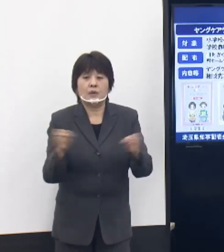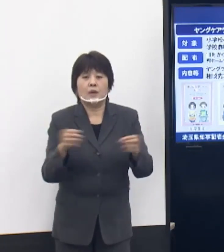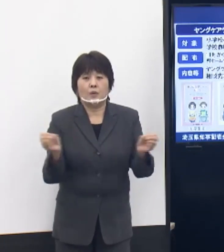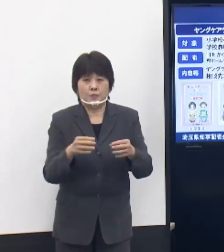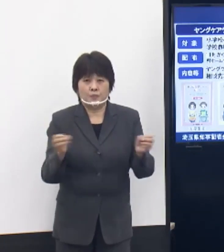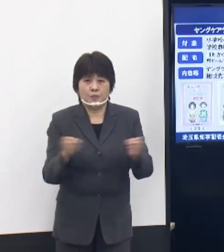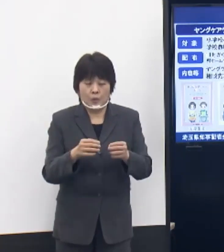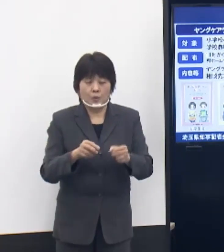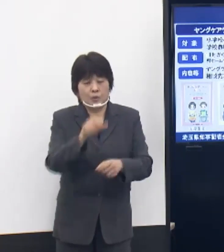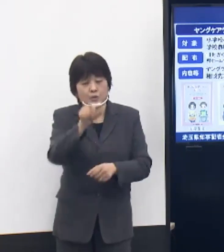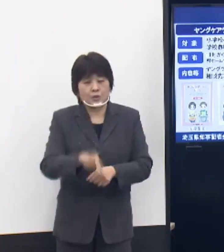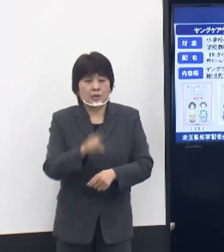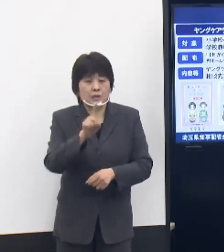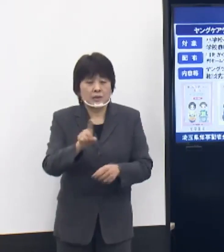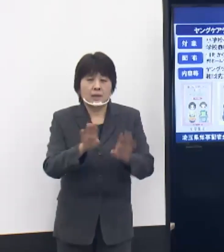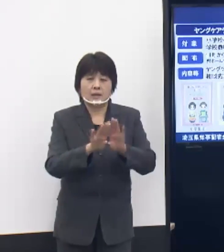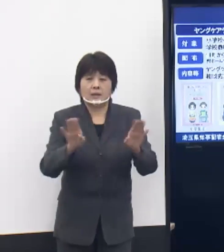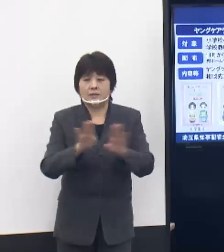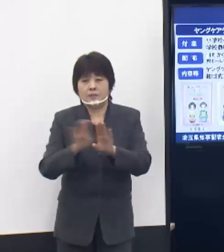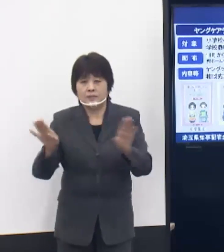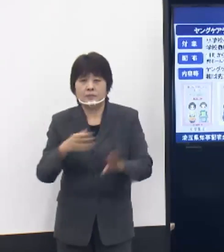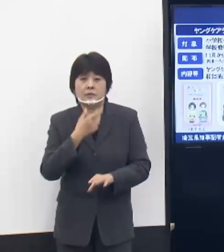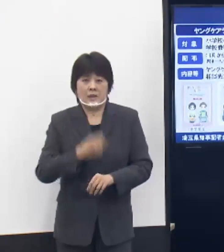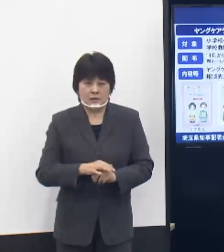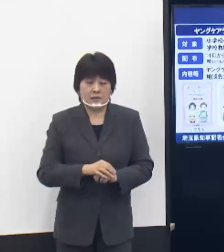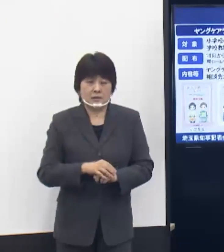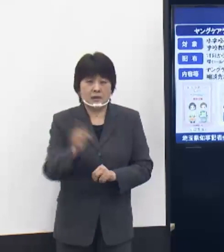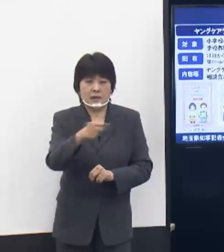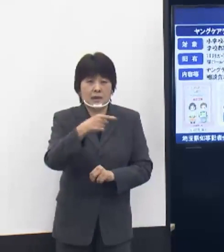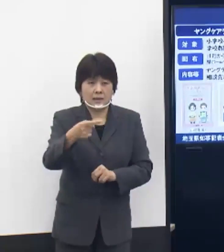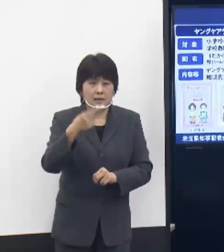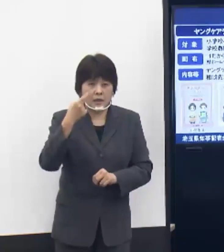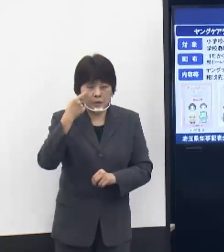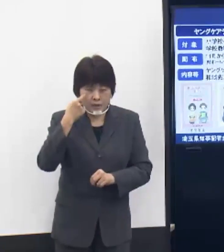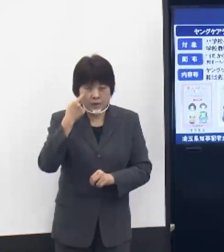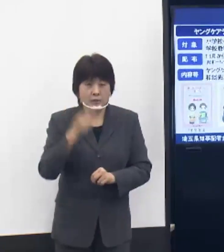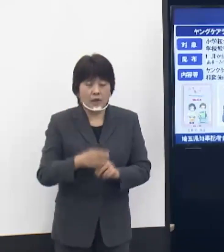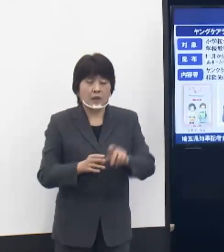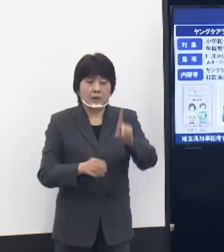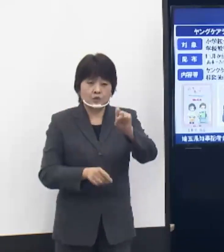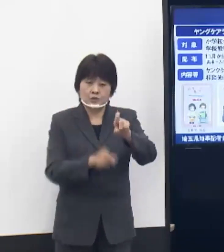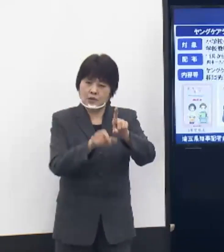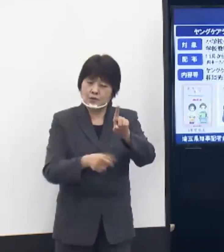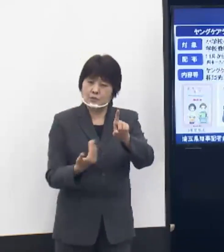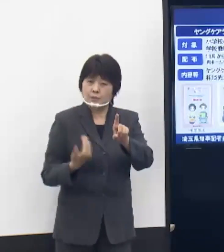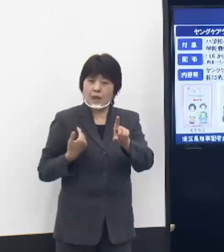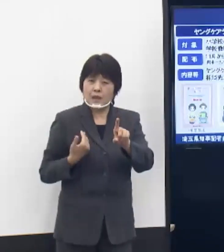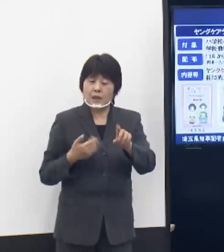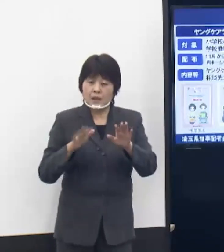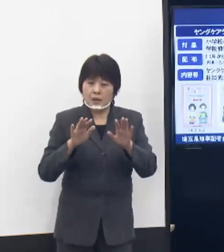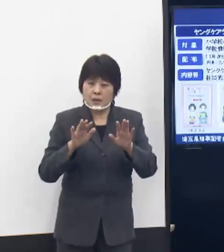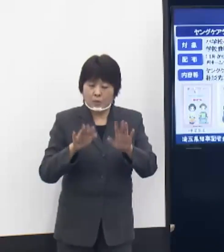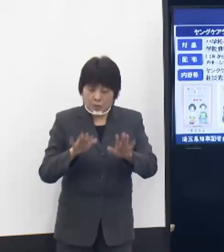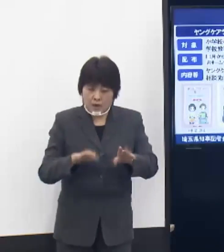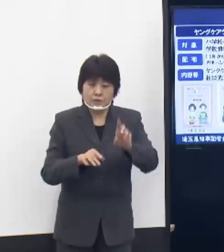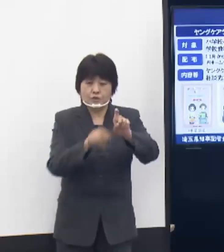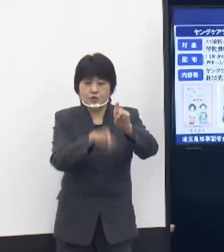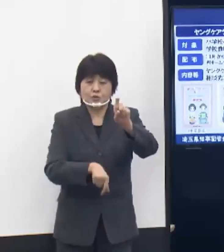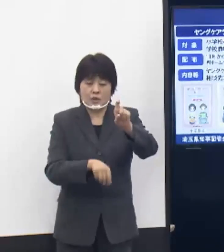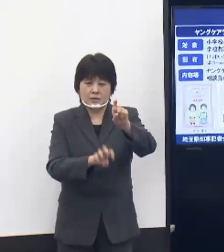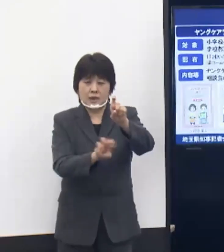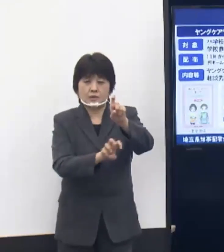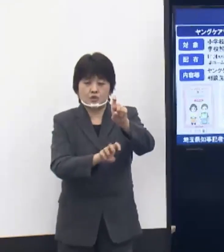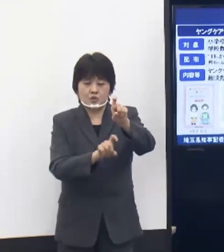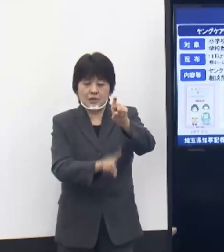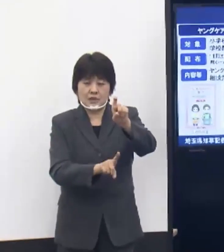で開設をしたいと思います。第1回につきましては、これは11月の前ですが、今月10月